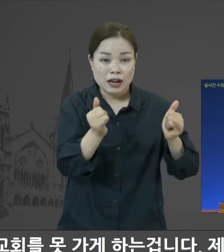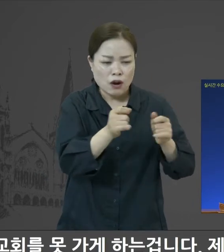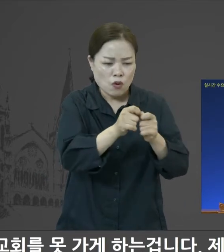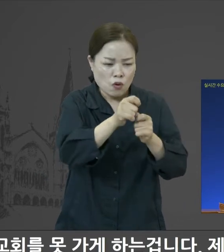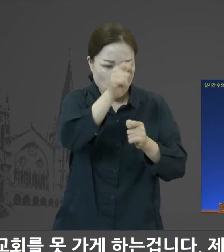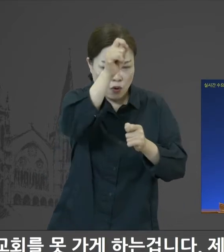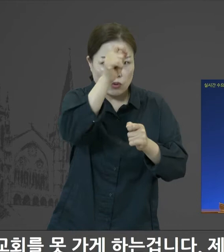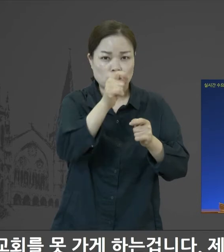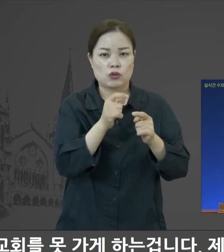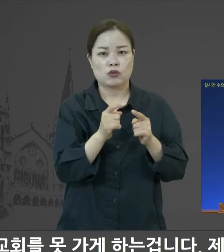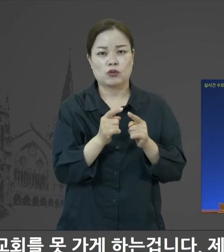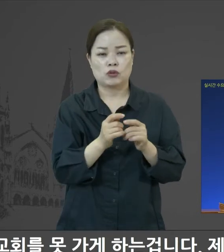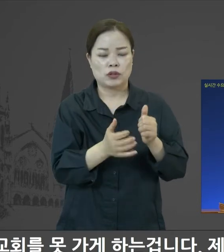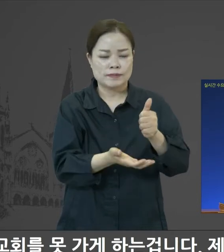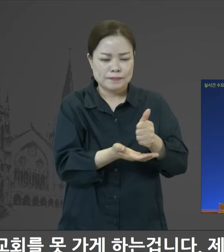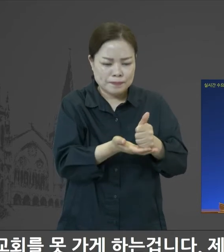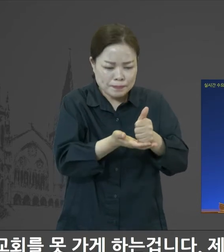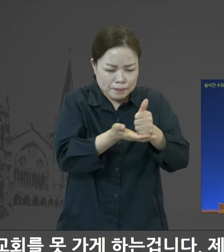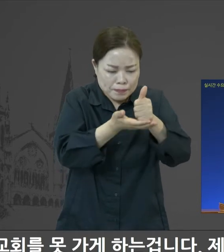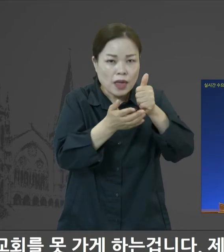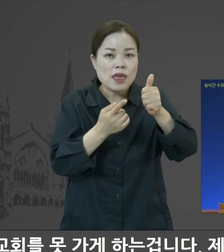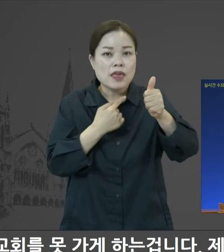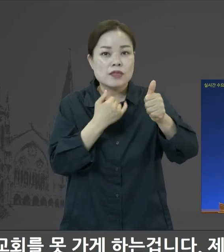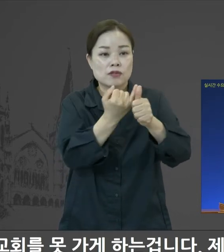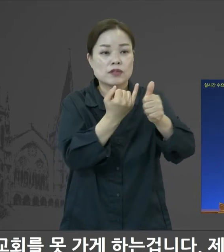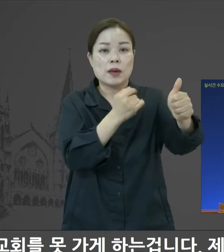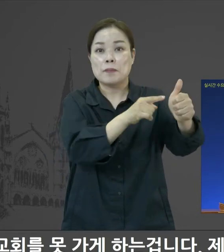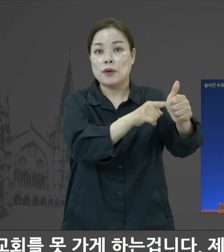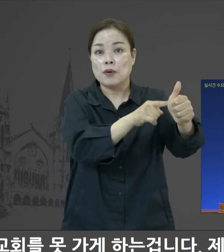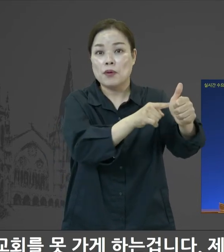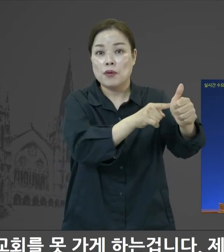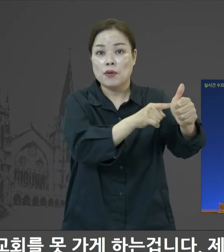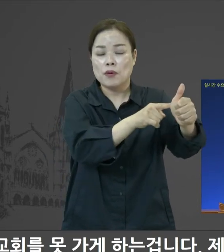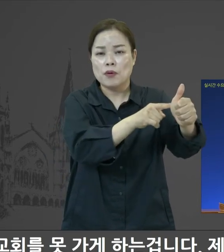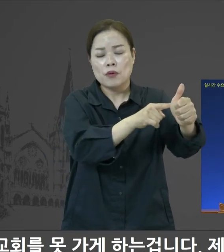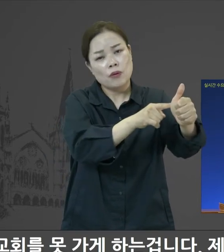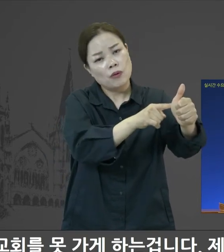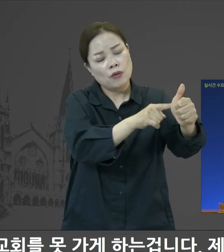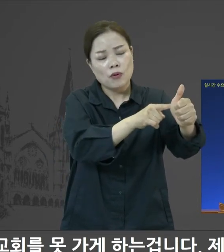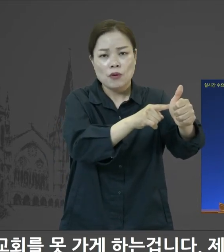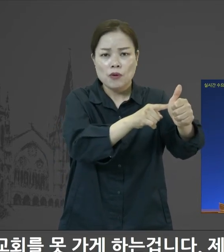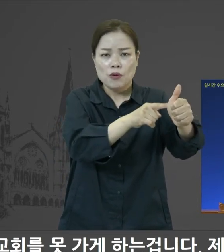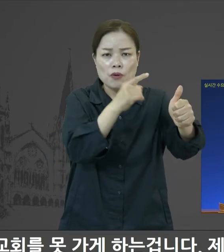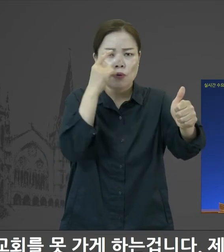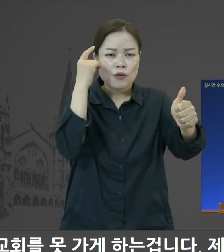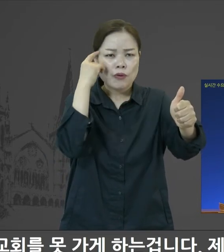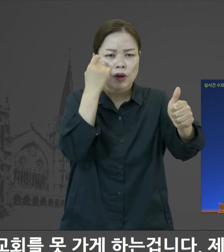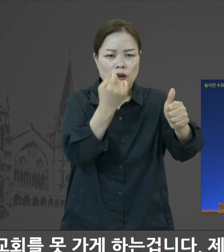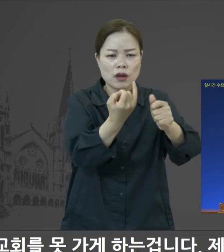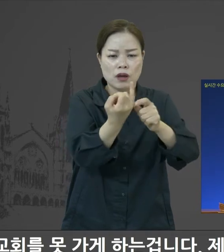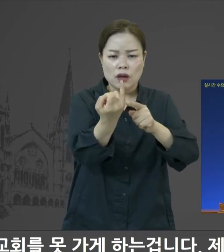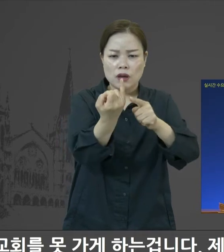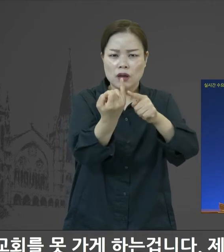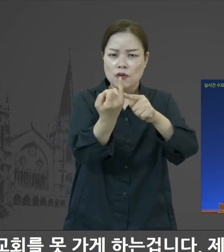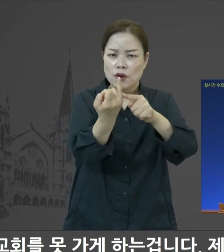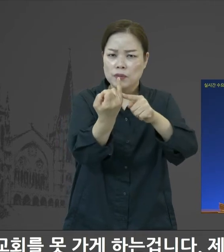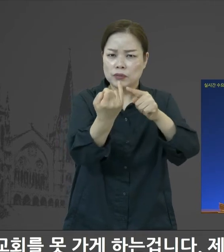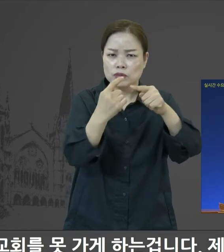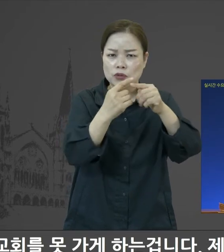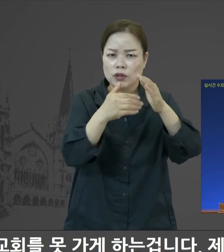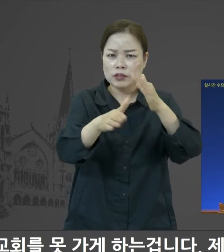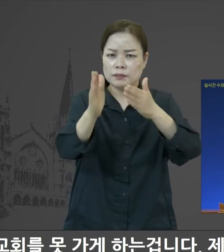오랫동안 교회를 충성되이 섬기시던 분이셨는데 왜 그렇게 하시는가, 그